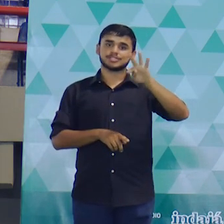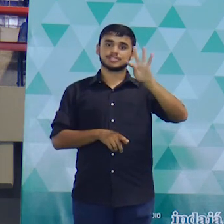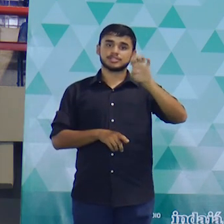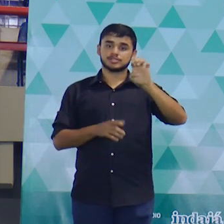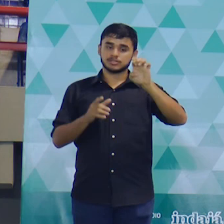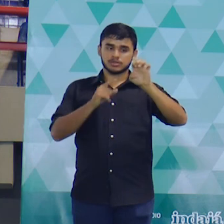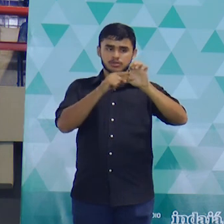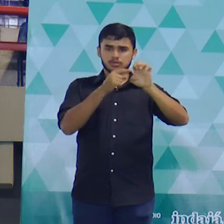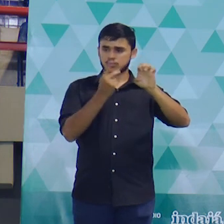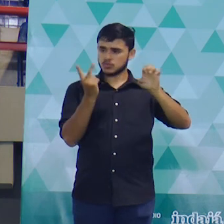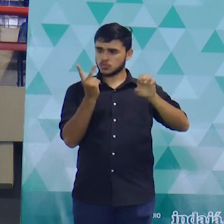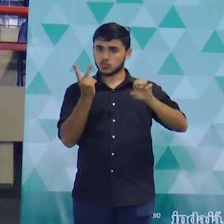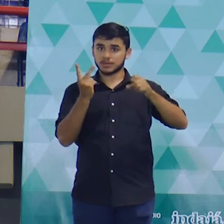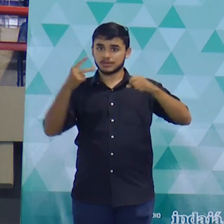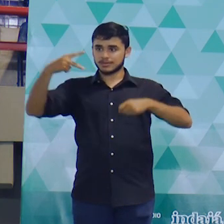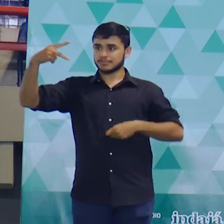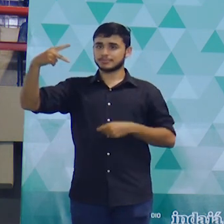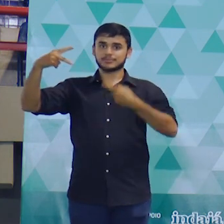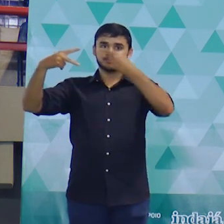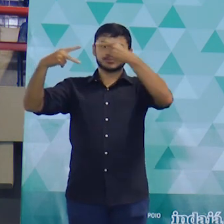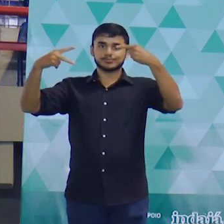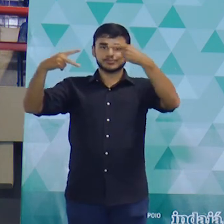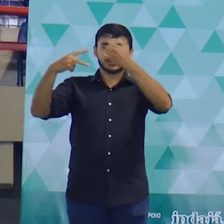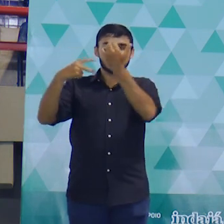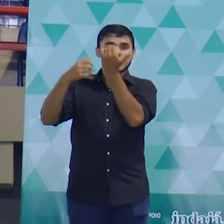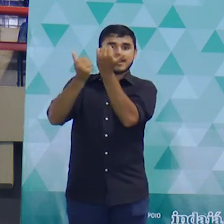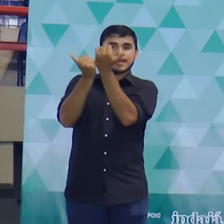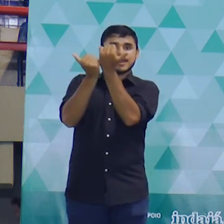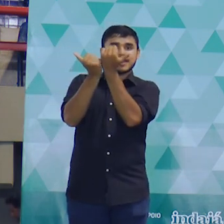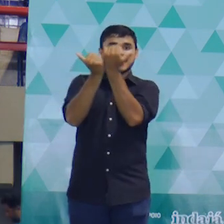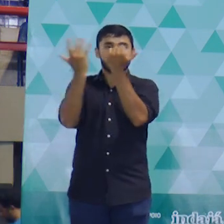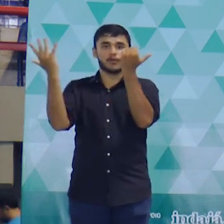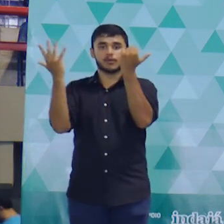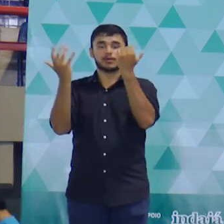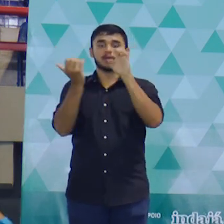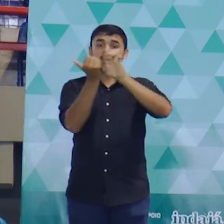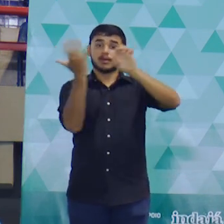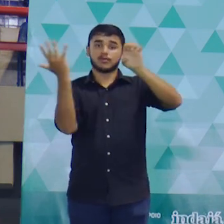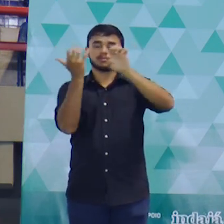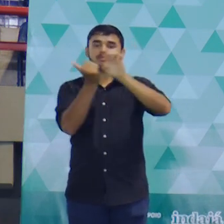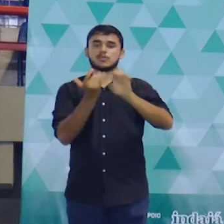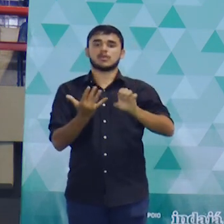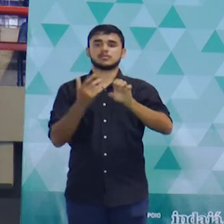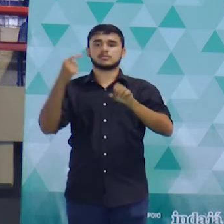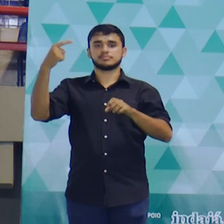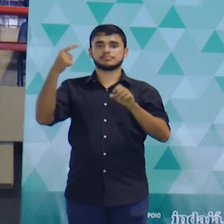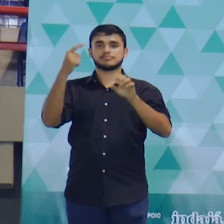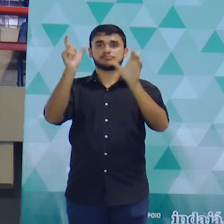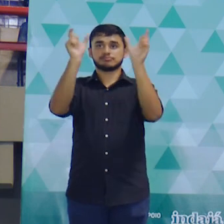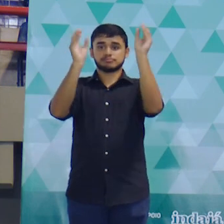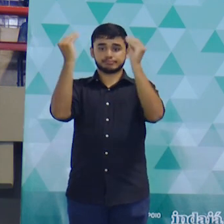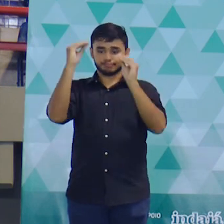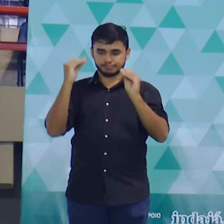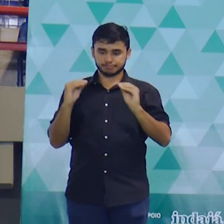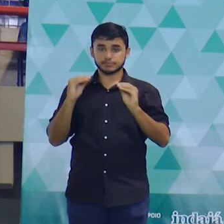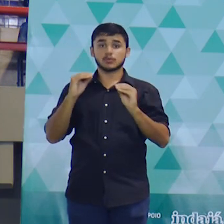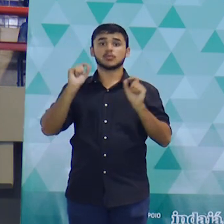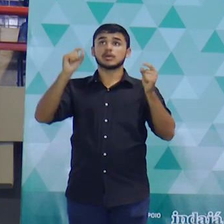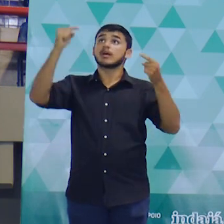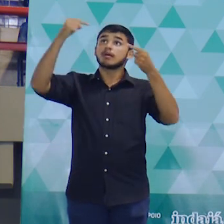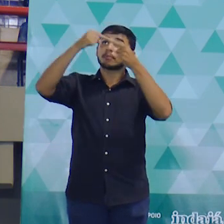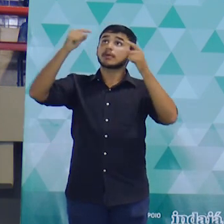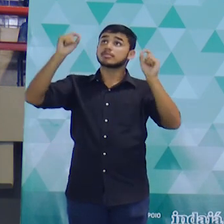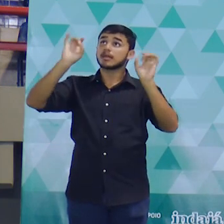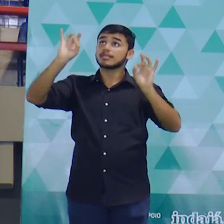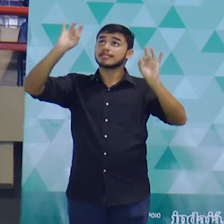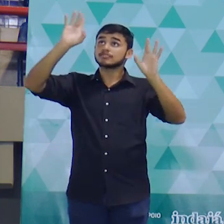as 2. Para somar, o que foi que eu fiz? Procurei uma substância que estava nas 2 equações e igualei o